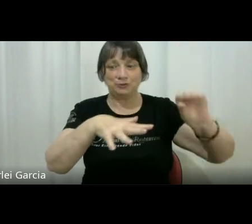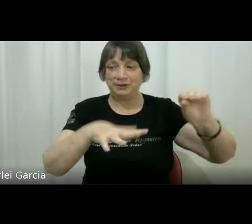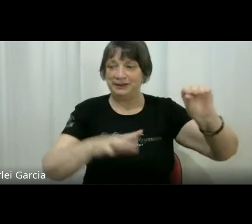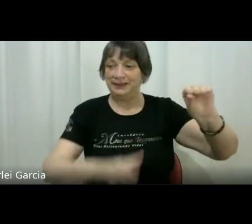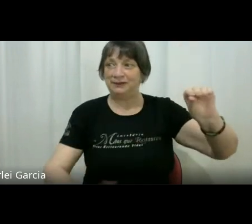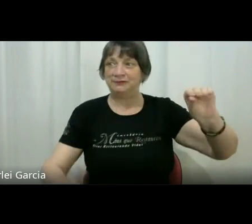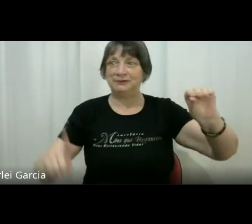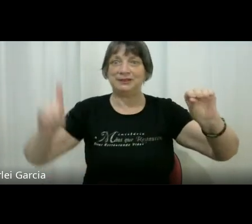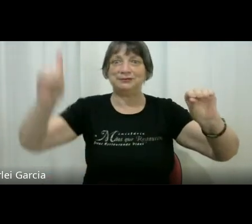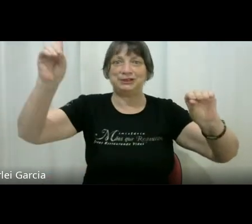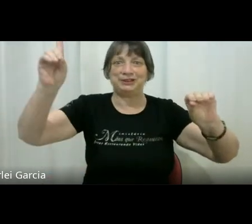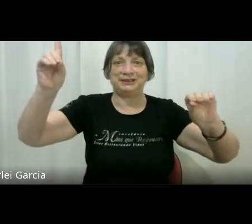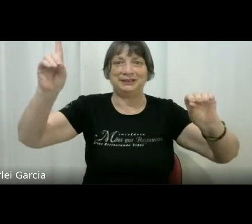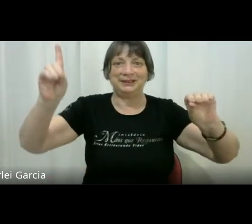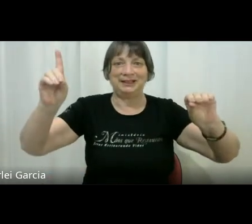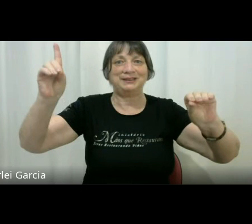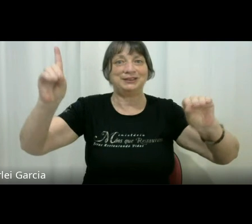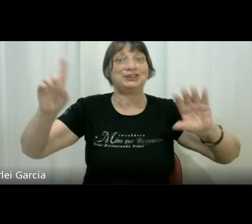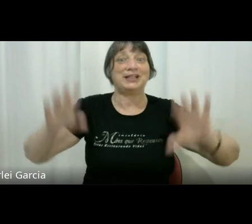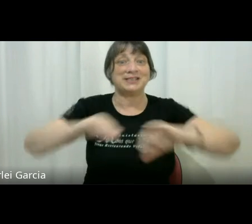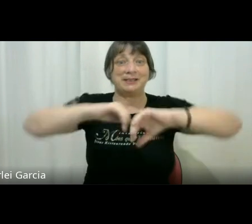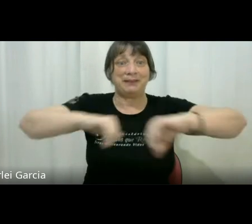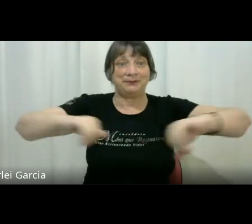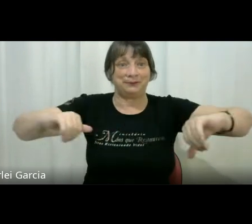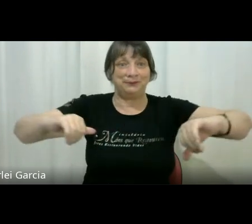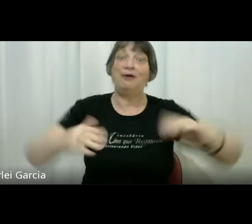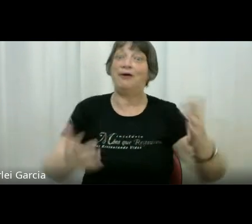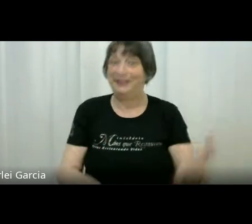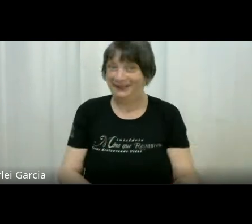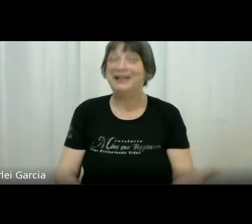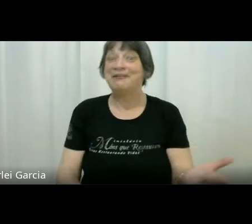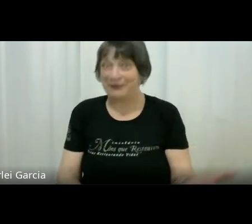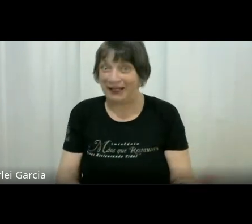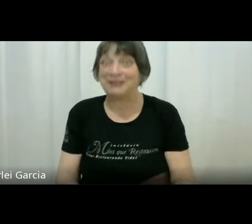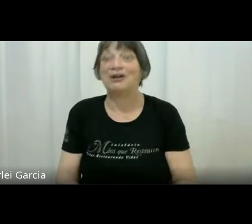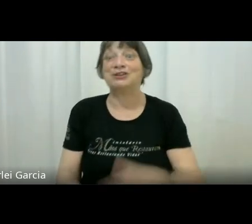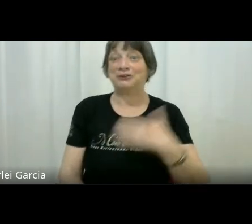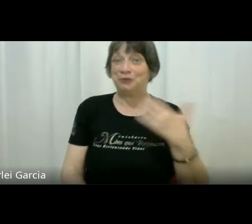a escuridão e o dia. Aí ele já separou. Olha,